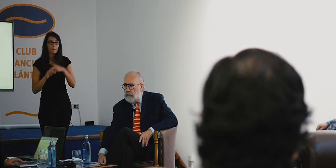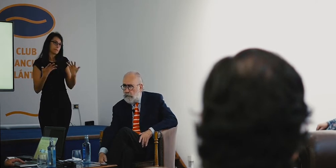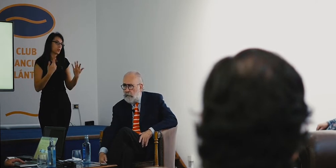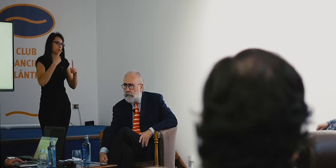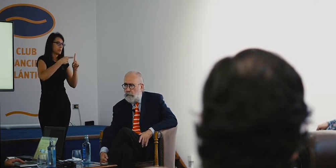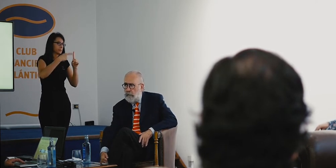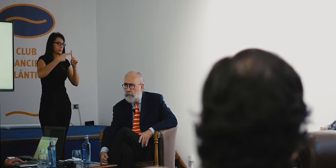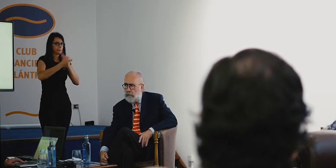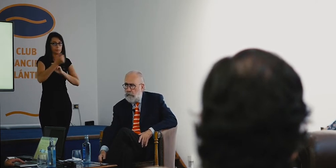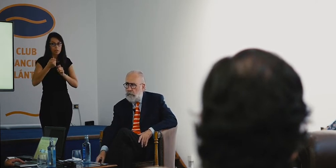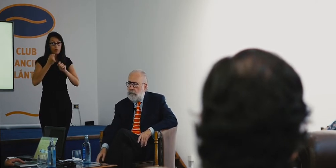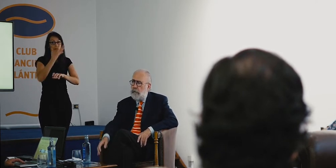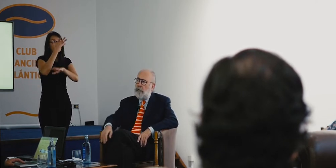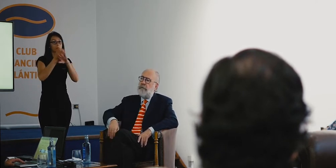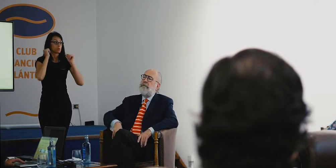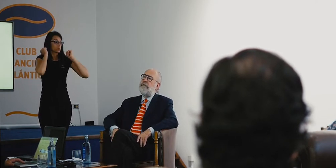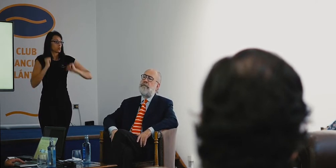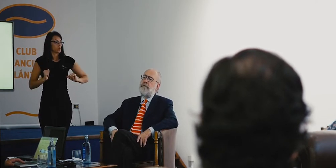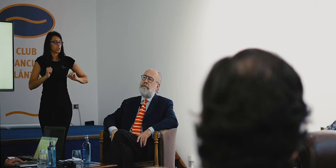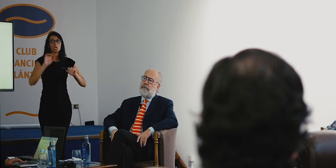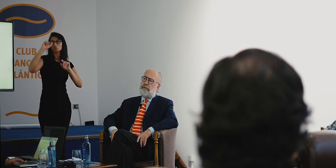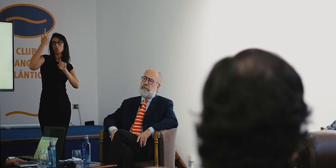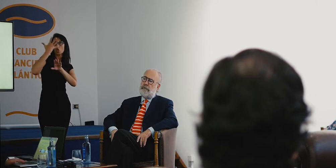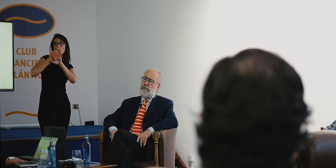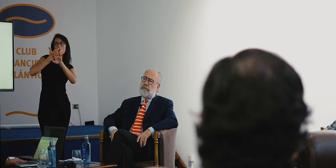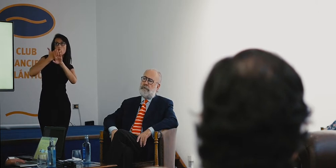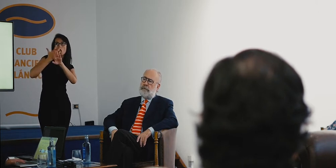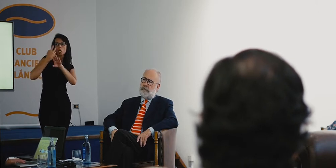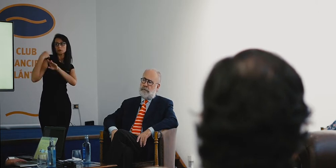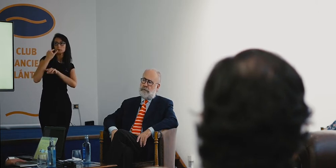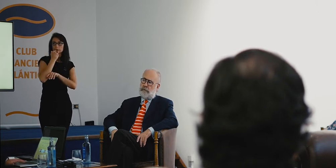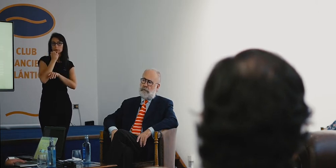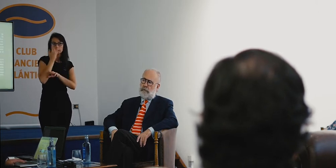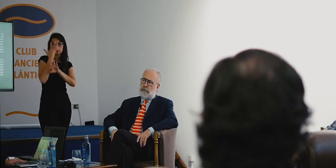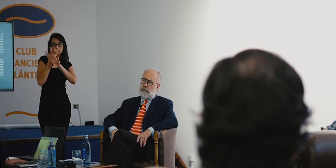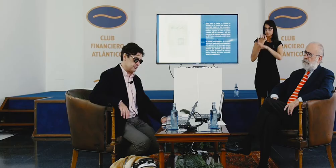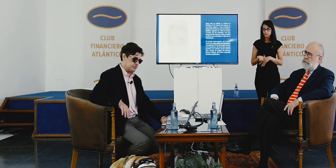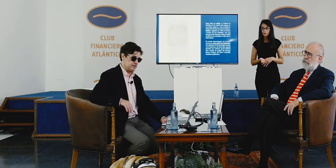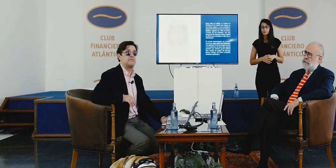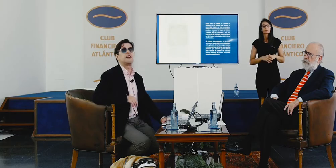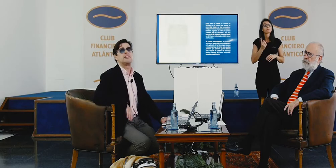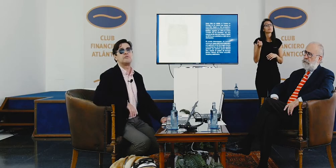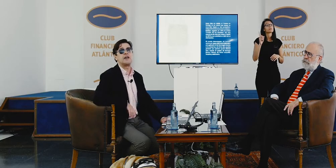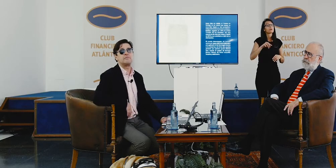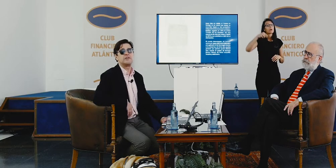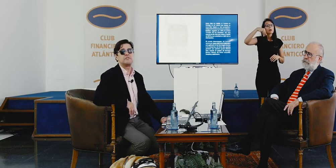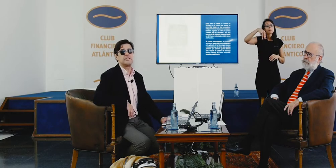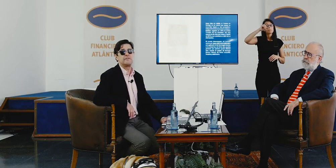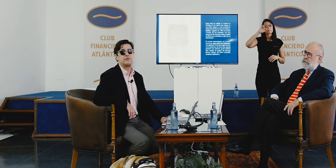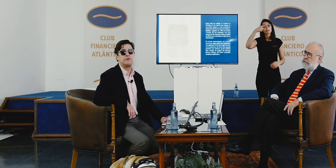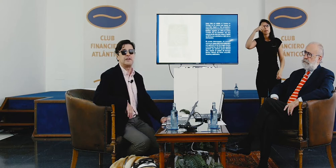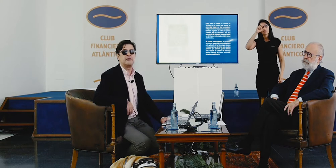muchas cosas. Llevamos paneles solares en las mochilas para mantener los móviles, etcétera, etcétera. Vino con nosotros Miguel Indurain,